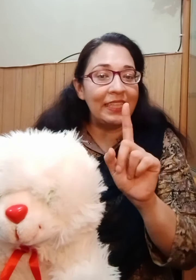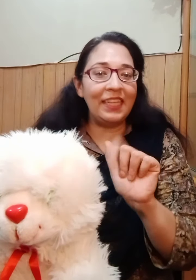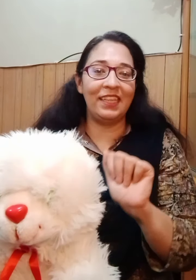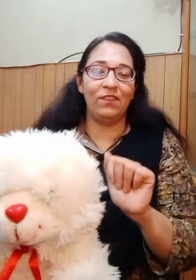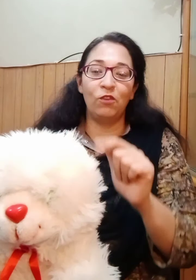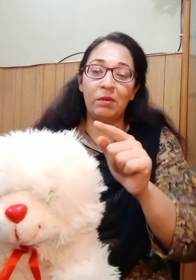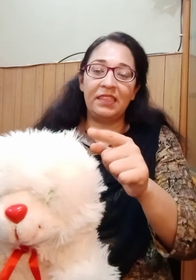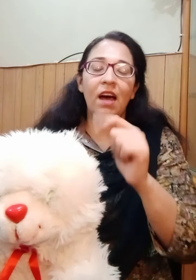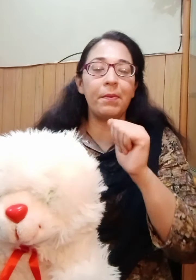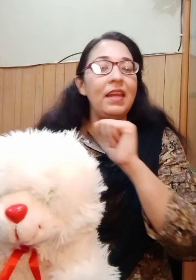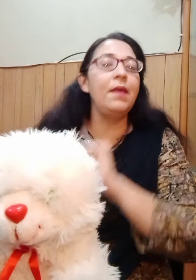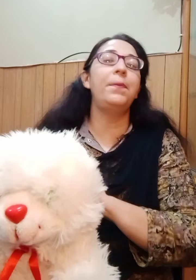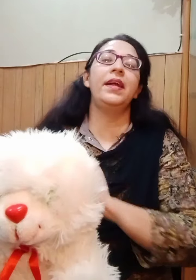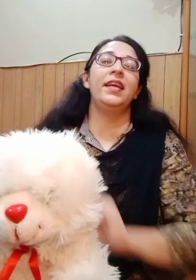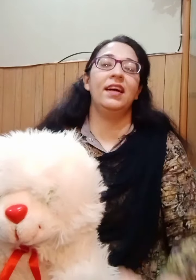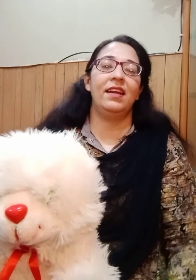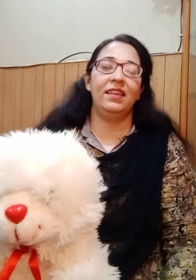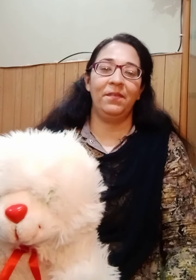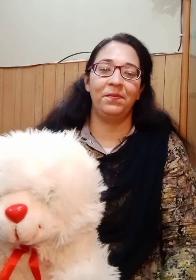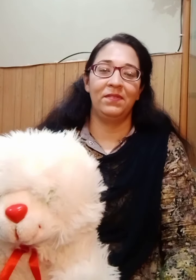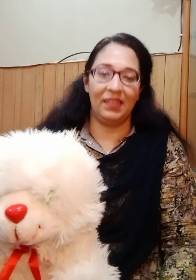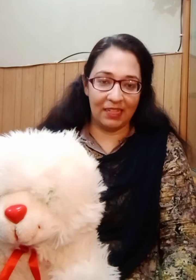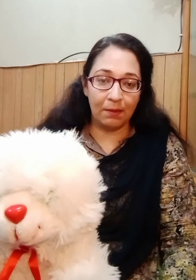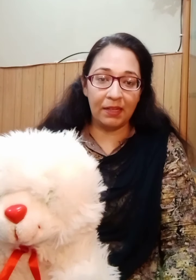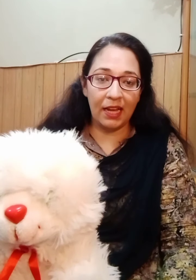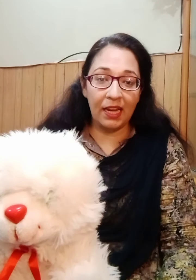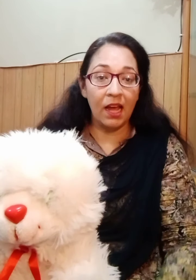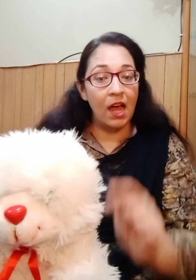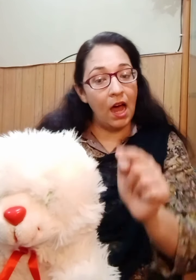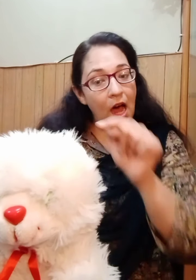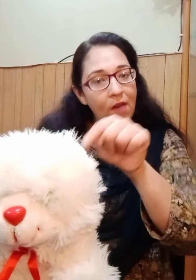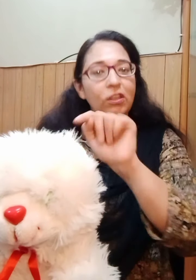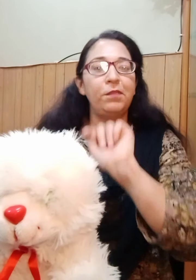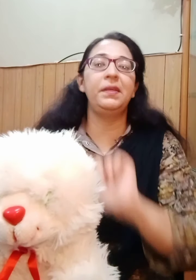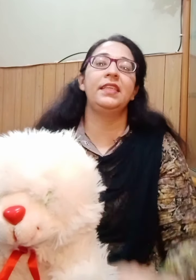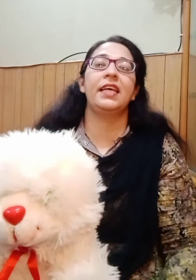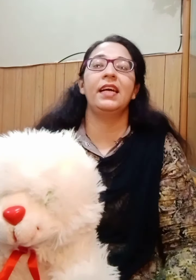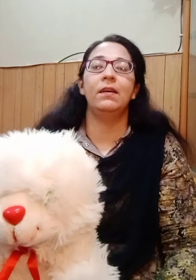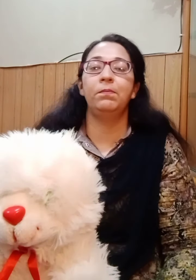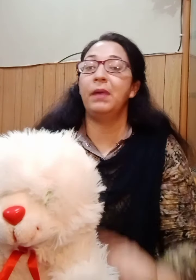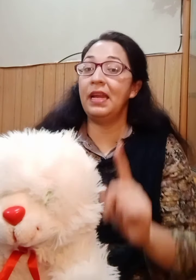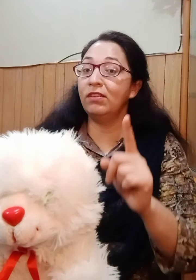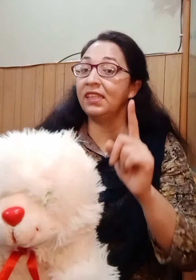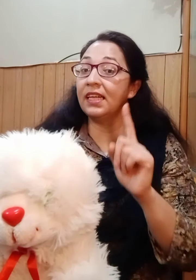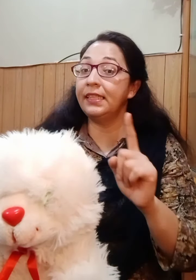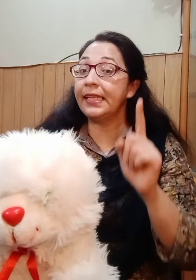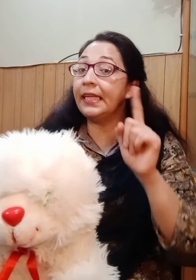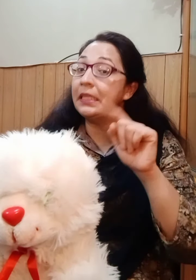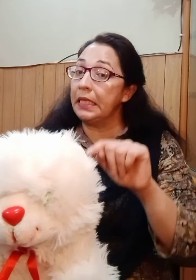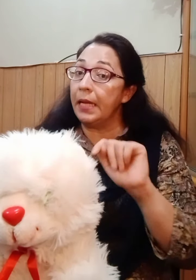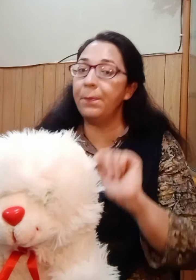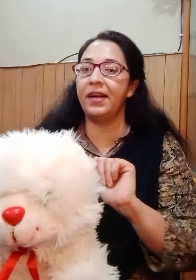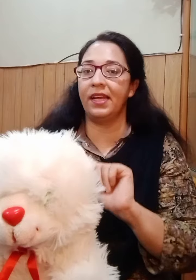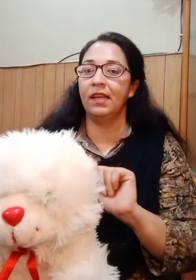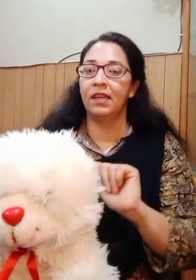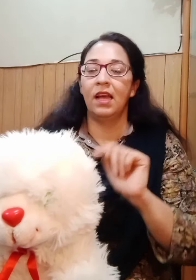बच्चा है समझ गई ना अब और सीखेगा तालियों से क्या पिछली प्रेग्नेंट